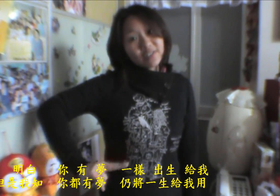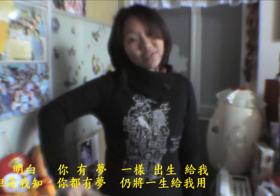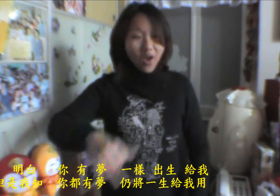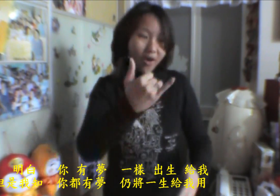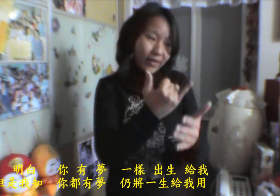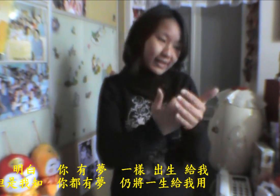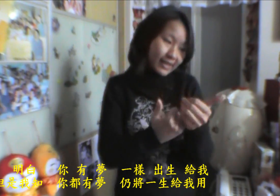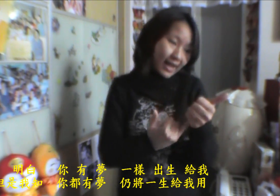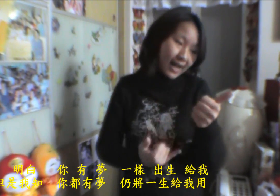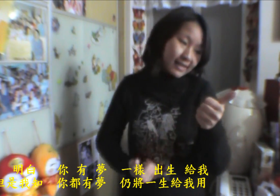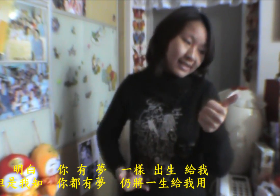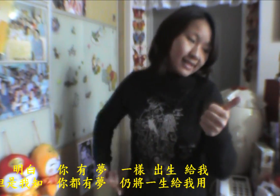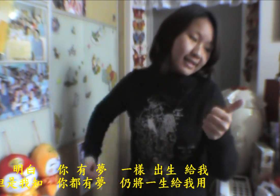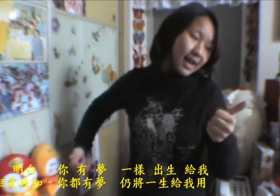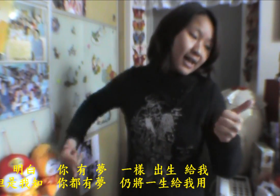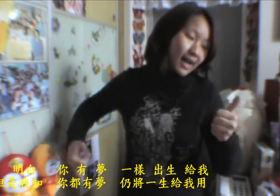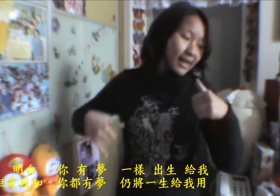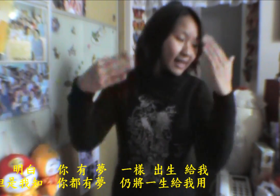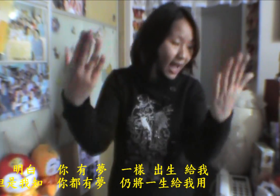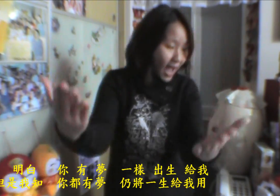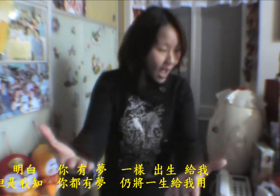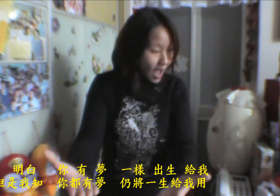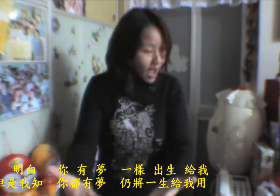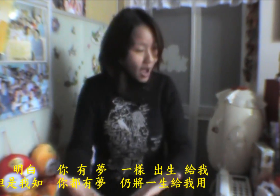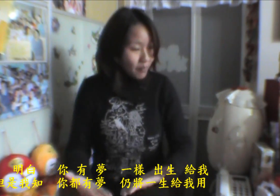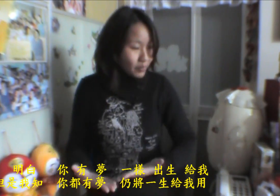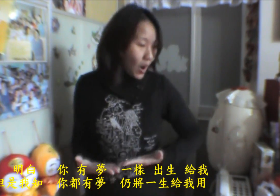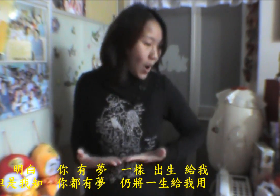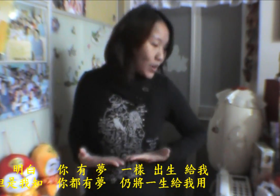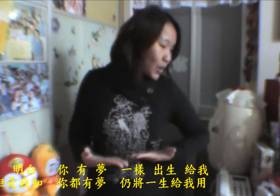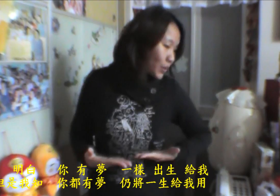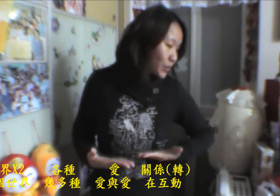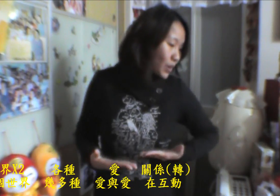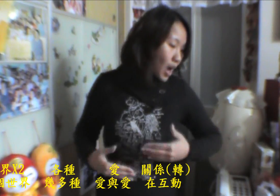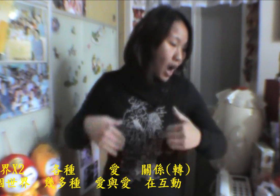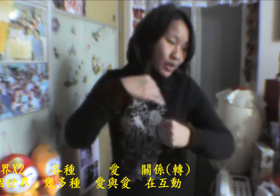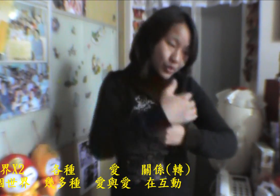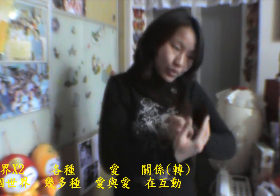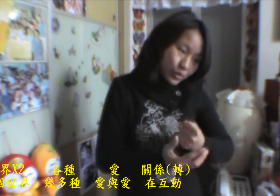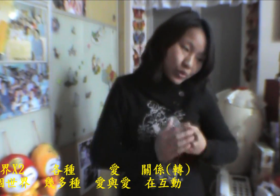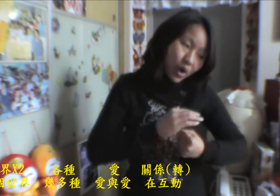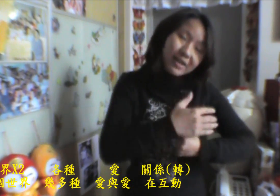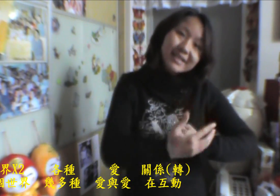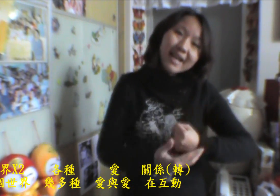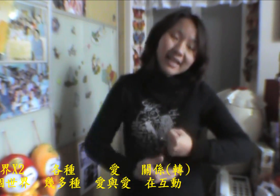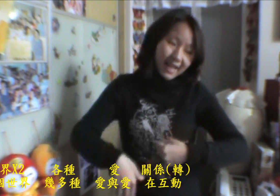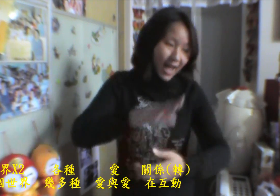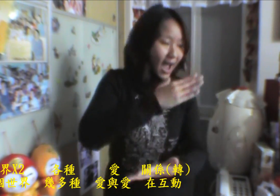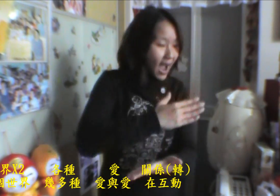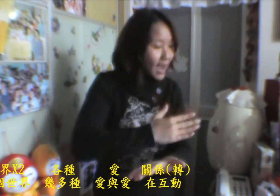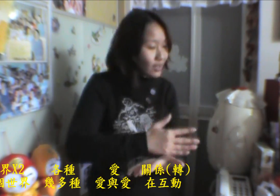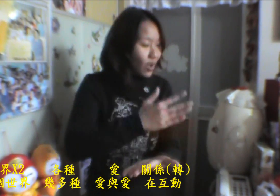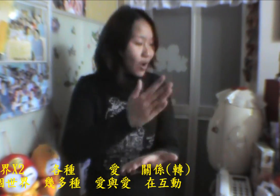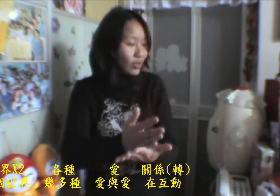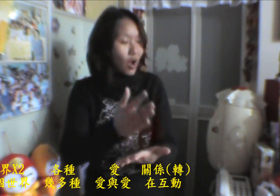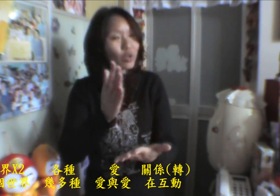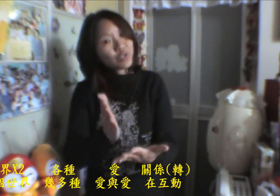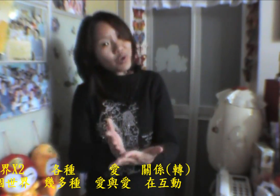凝裝一生給我用，全個世界幾多